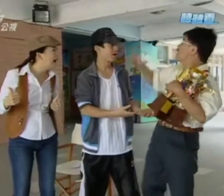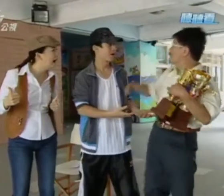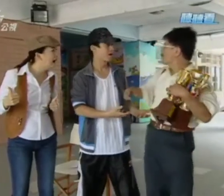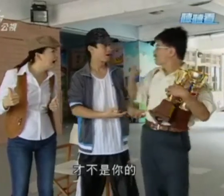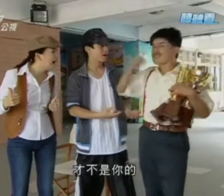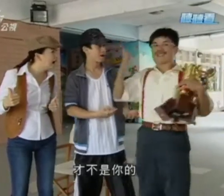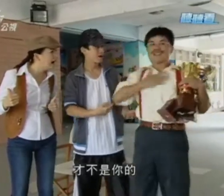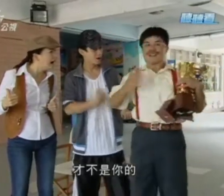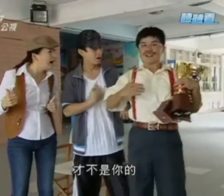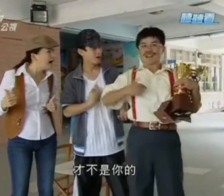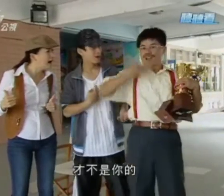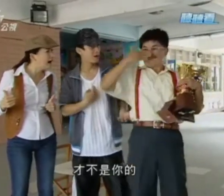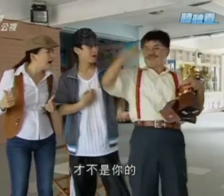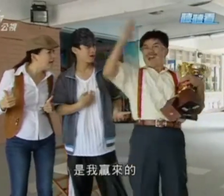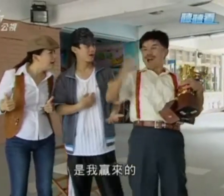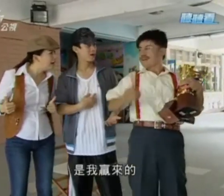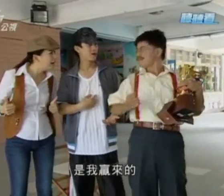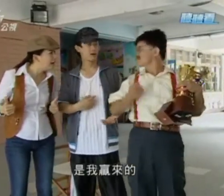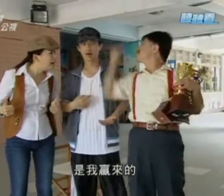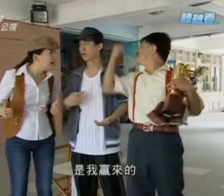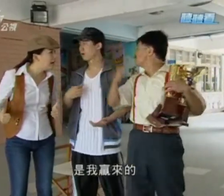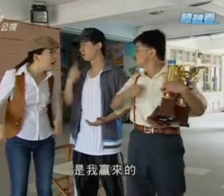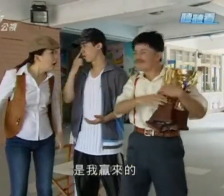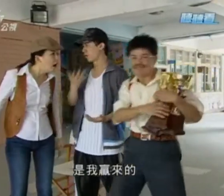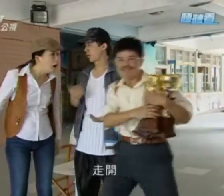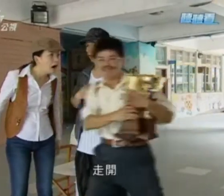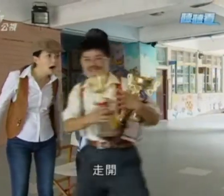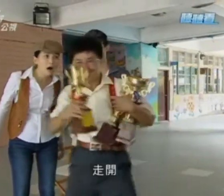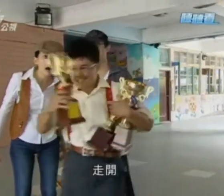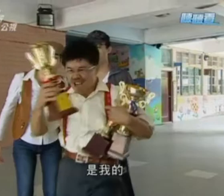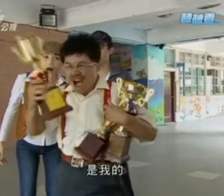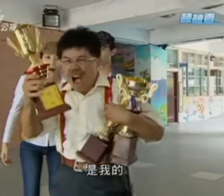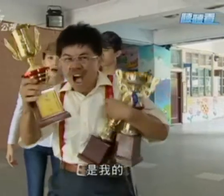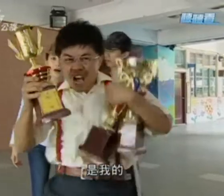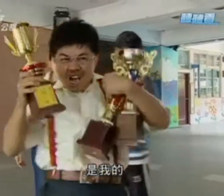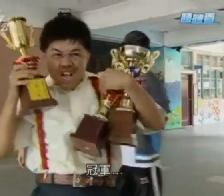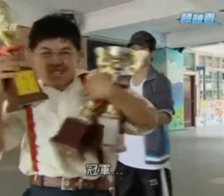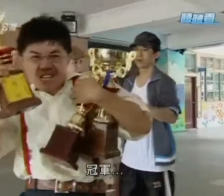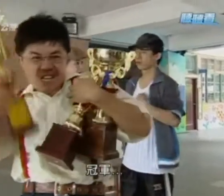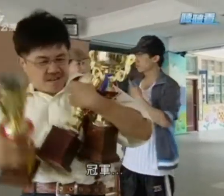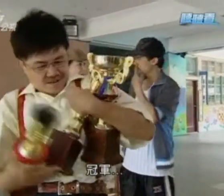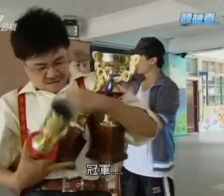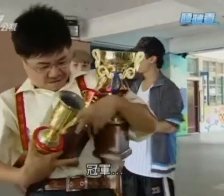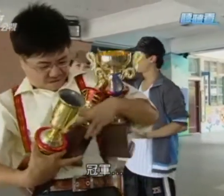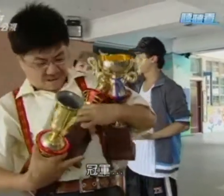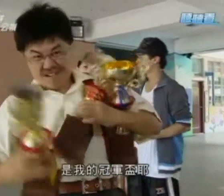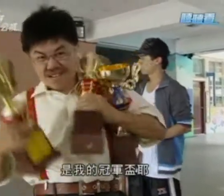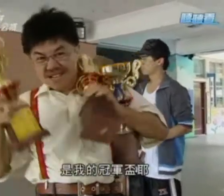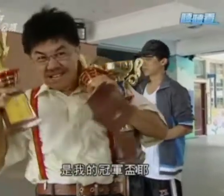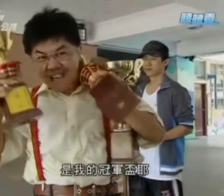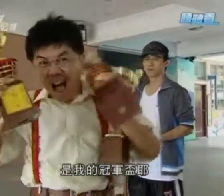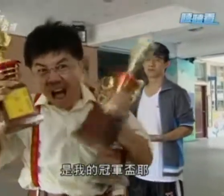才不是你的，是我赢来的。走开！ 我的 冠军，冠军 是我的冠军， 冠